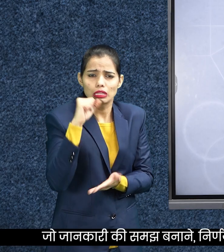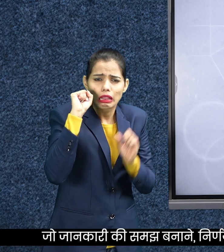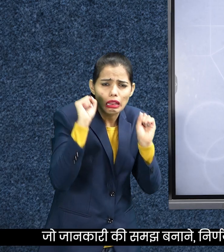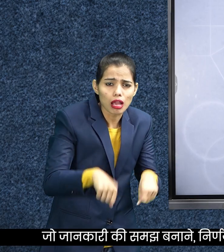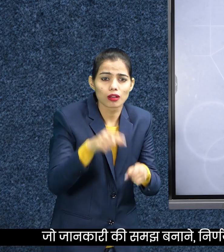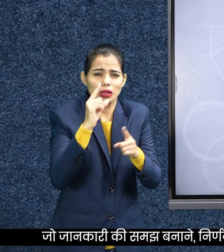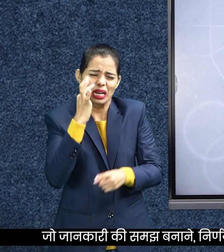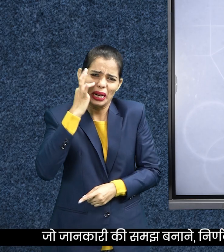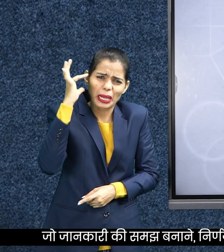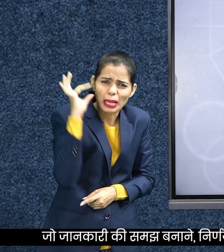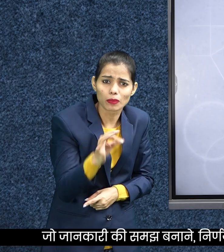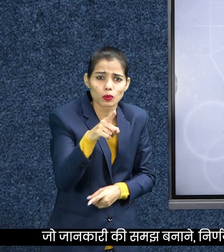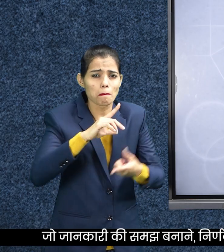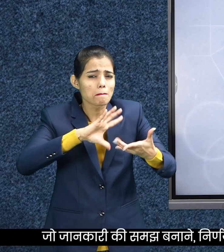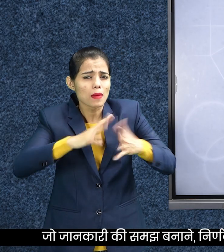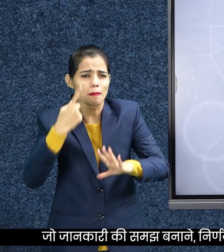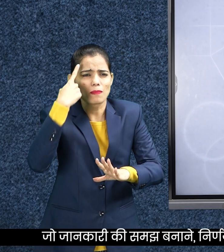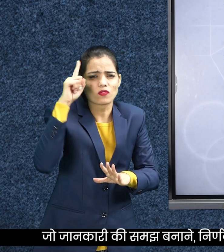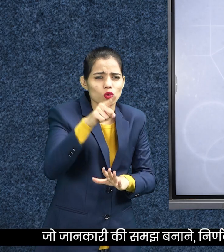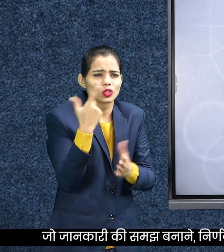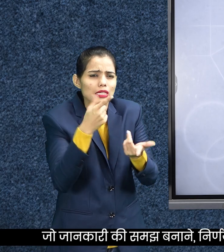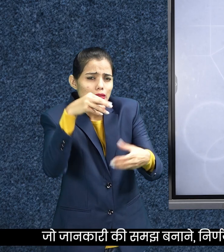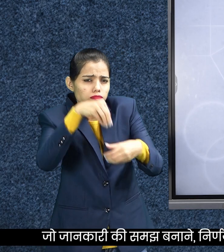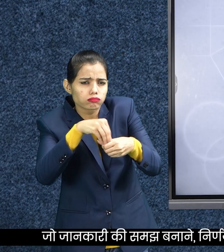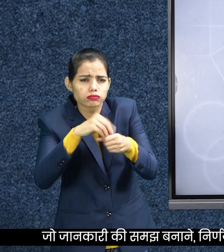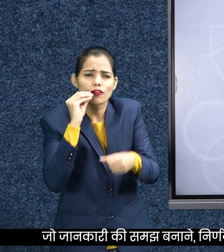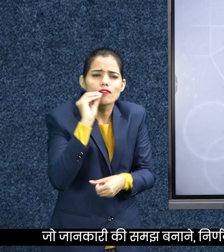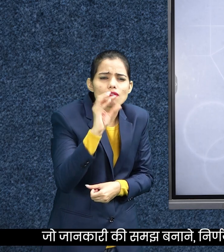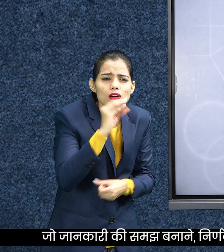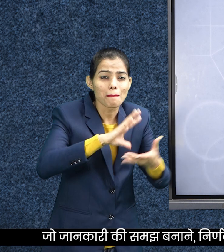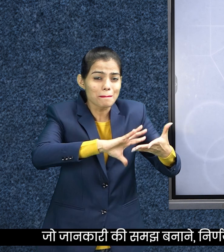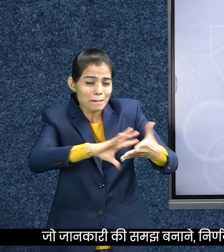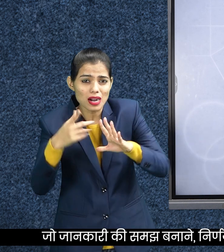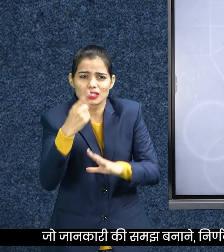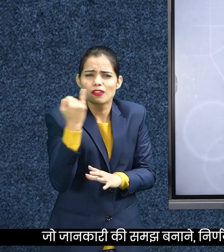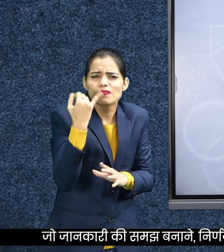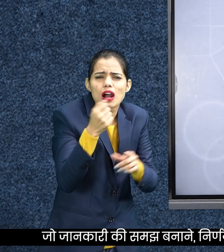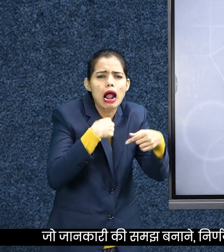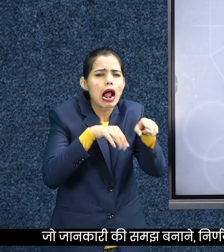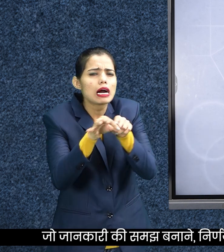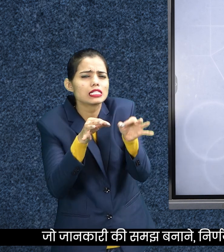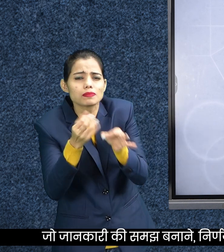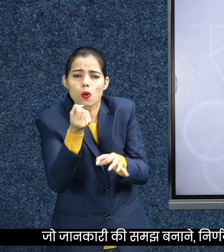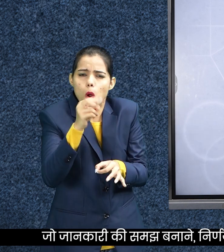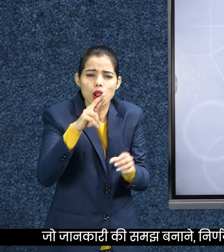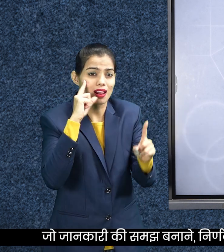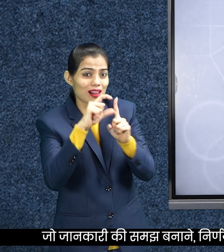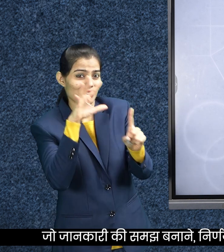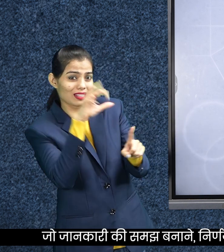समझ बनाने, निर्णय लेने या ढांचे की पहचान करने के लिए आवश्यक हो सकते हैं।